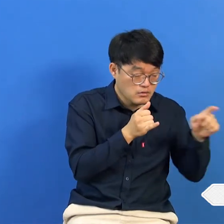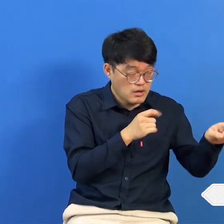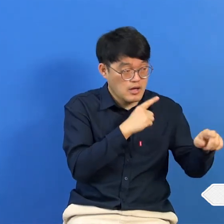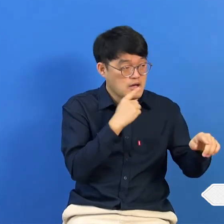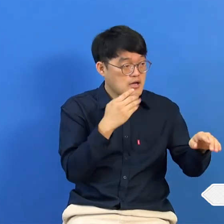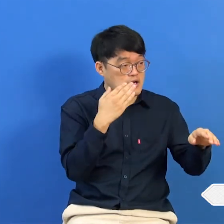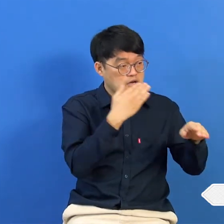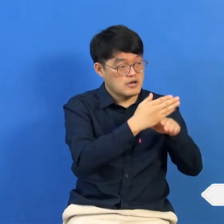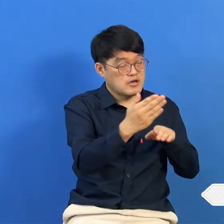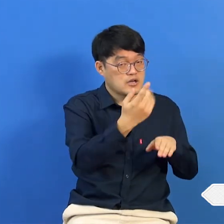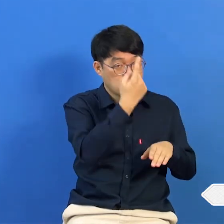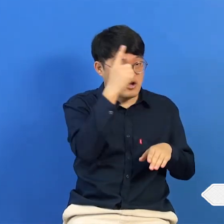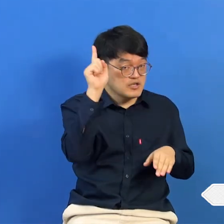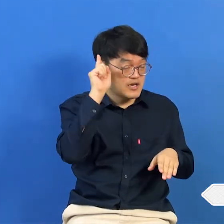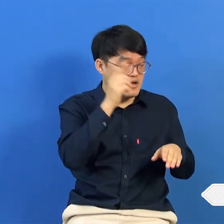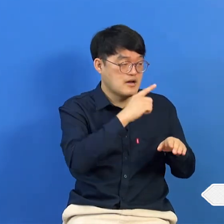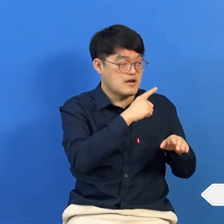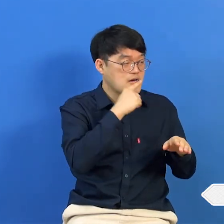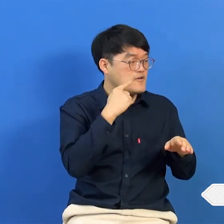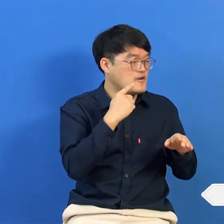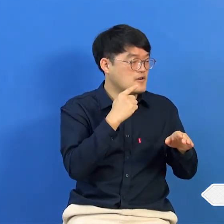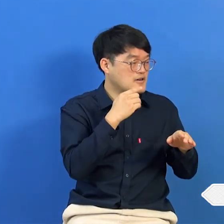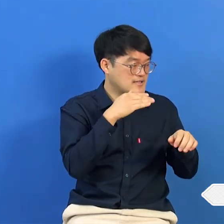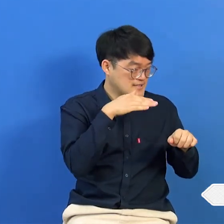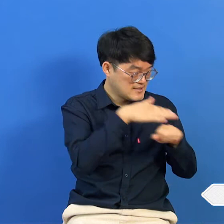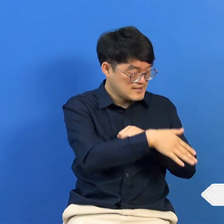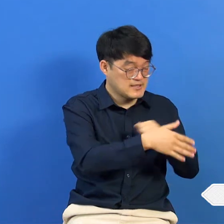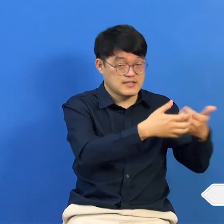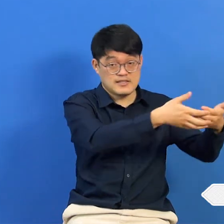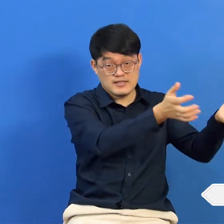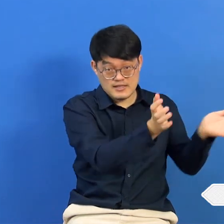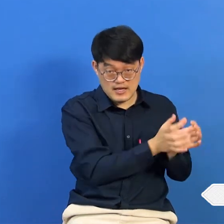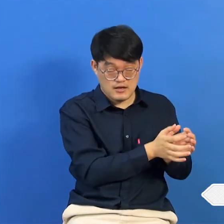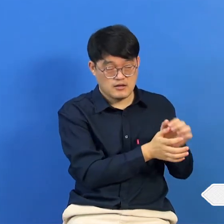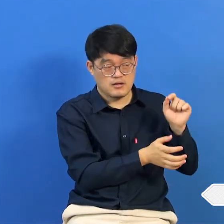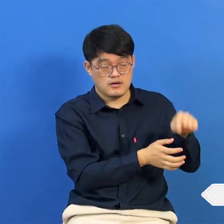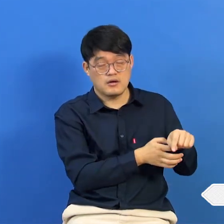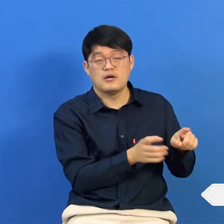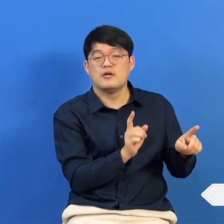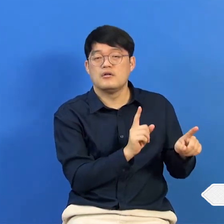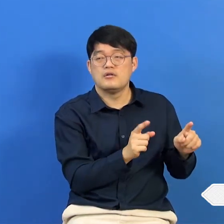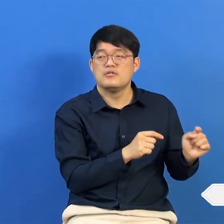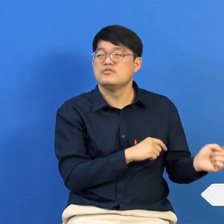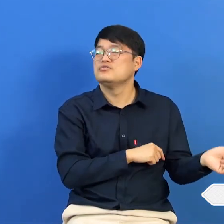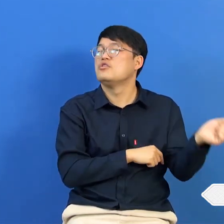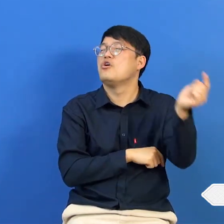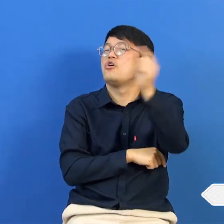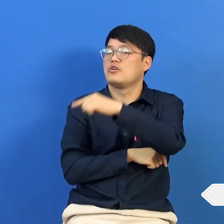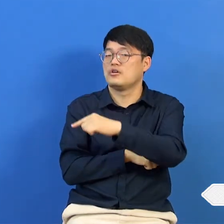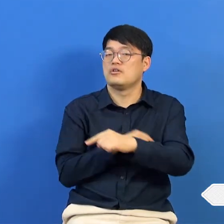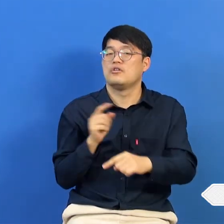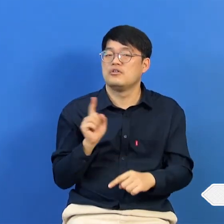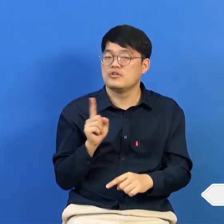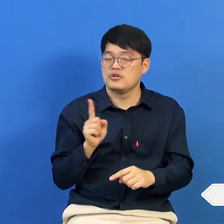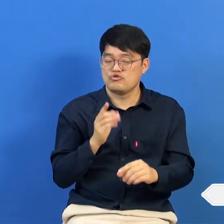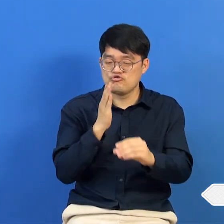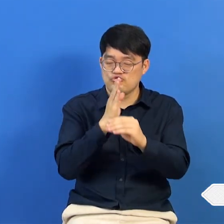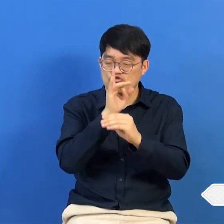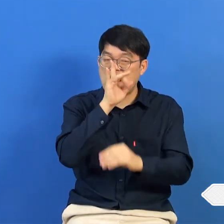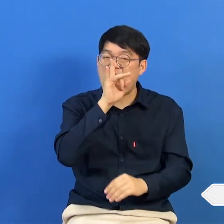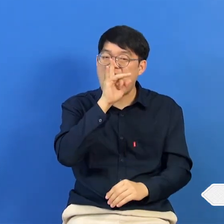러시아 공산당이, 소련이 그냥 그 사람들을 저 중앙아시아로 강제